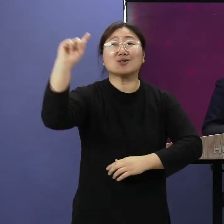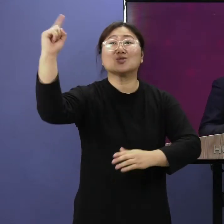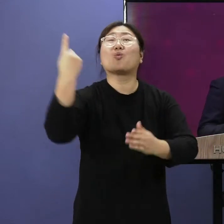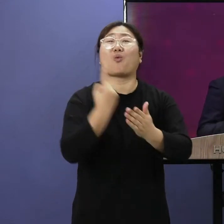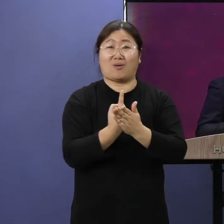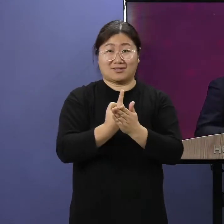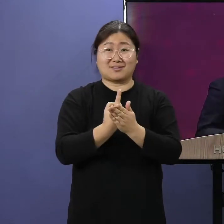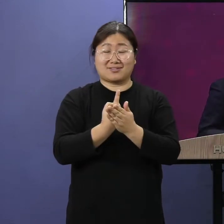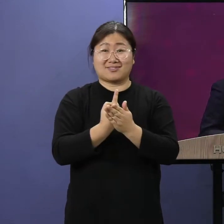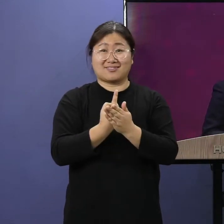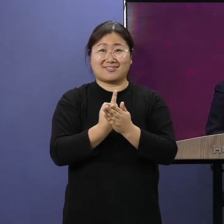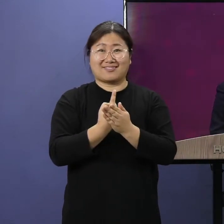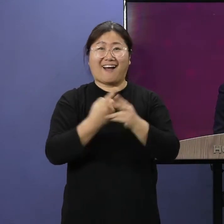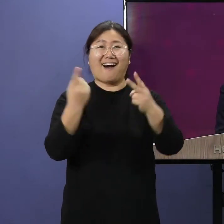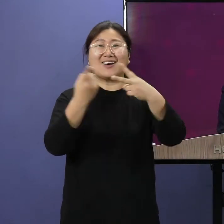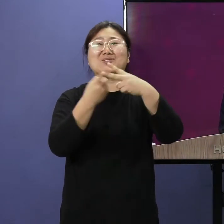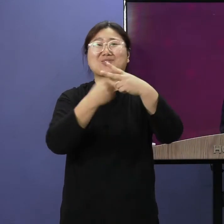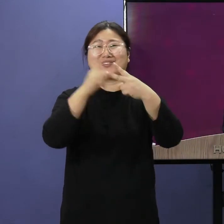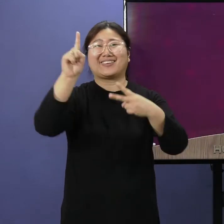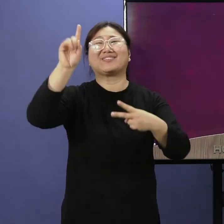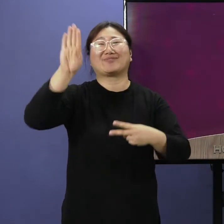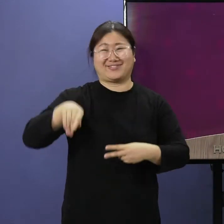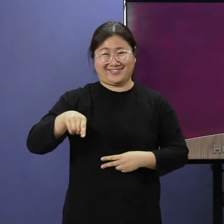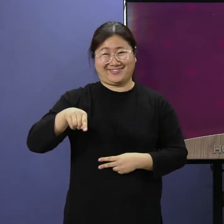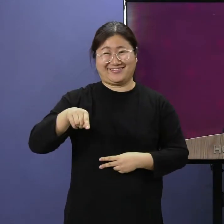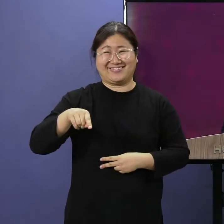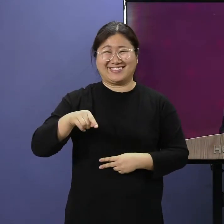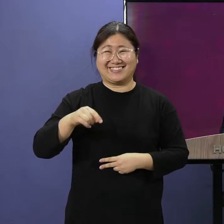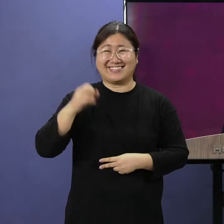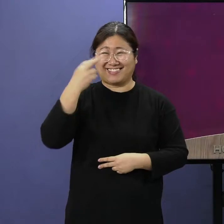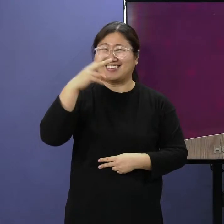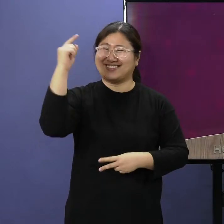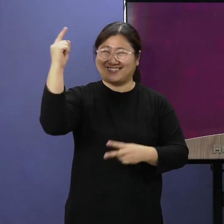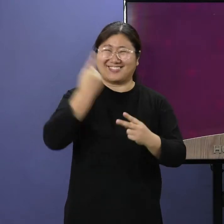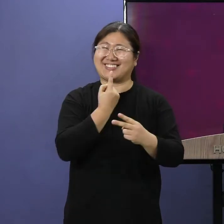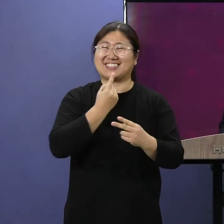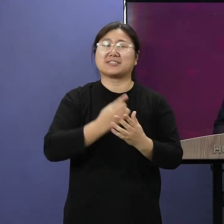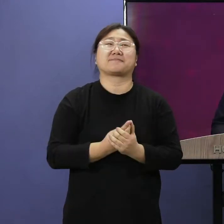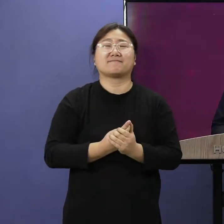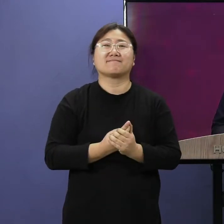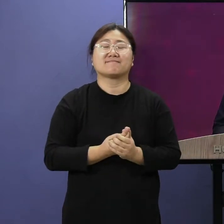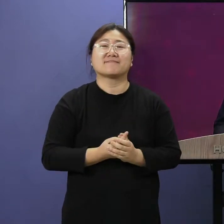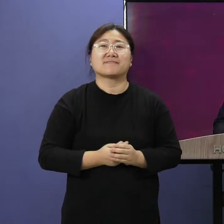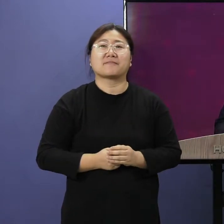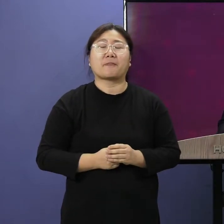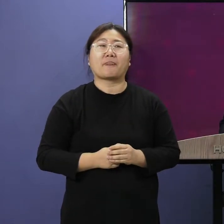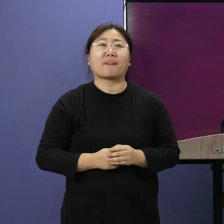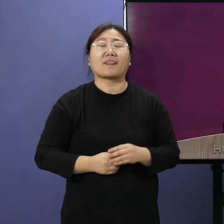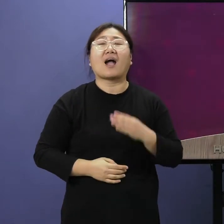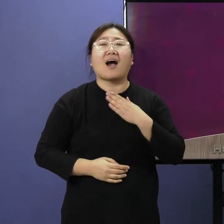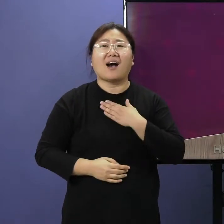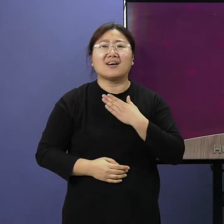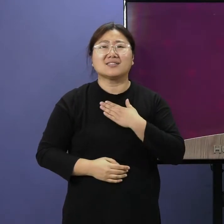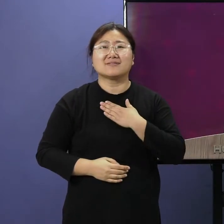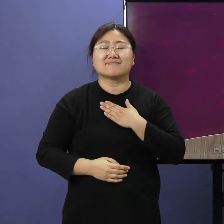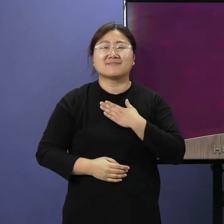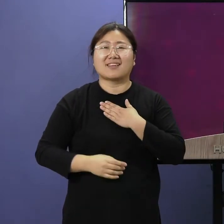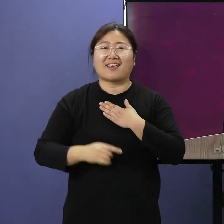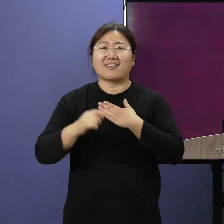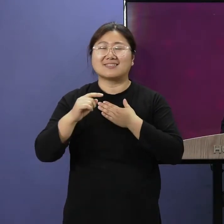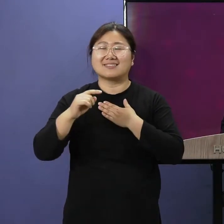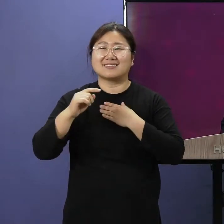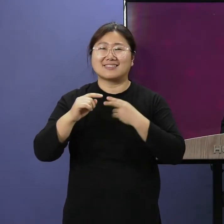제가 초등 1부를 섬기게 된다라고 했을 때 하나님께 기도했습니다. 하나님, 전 너무나 부족하고